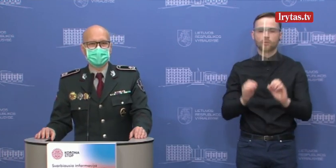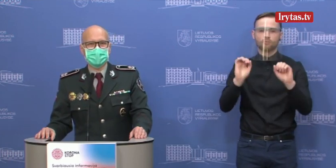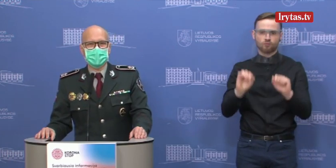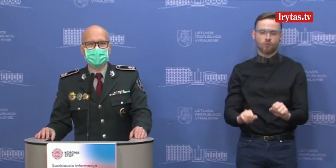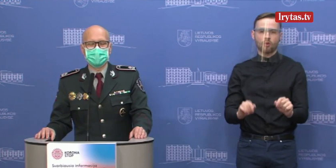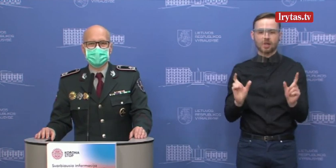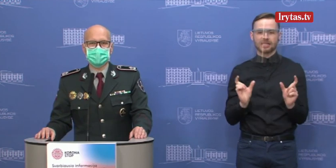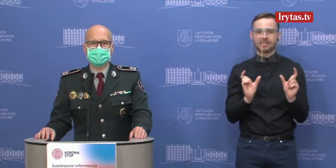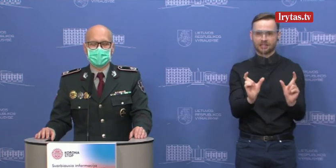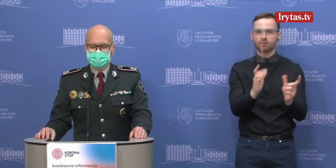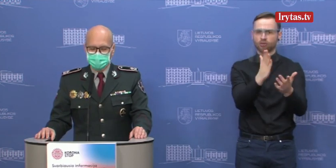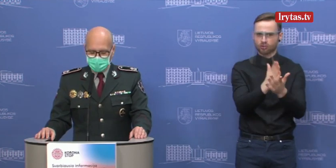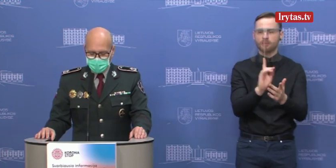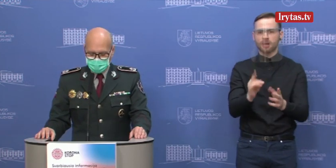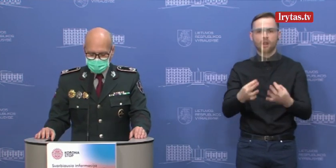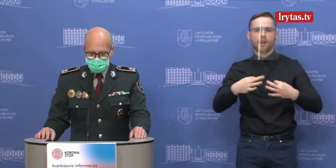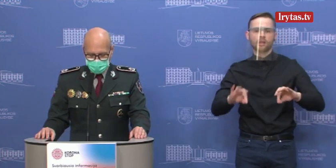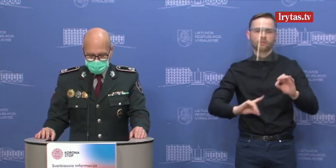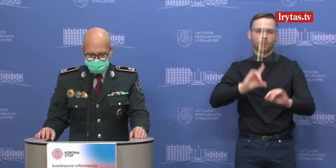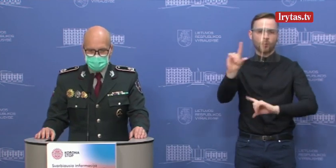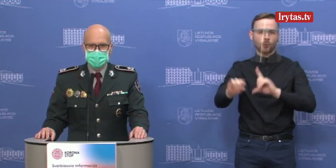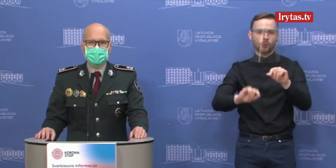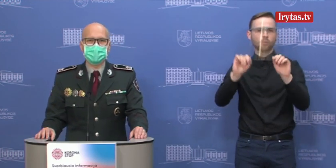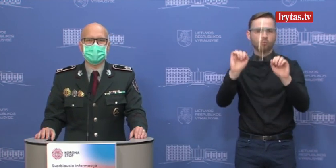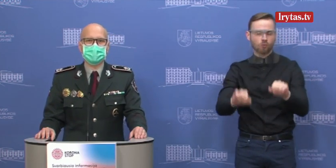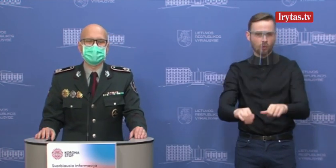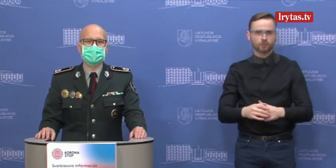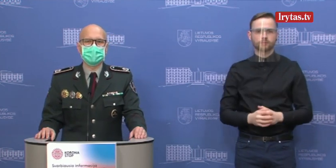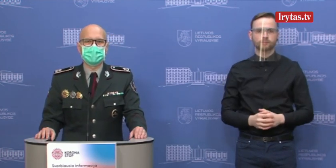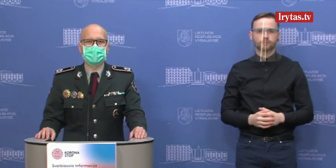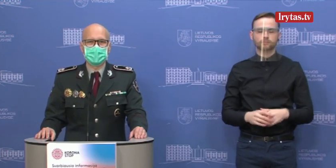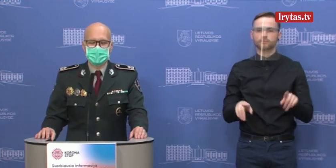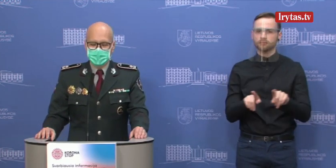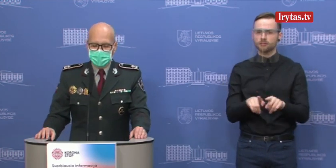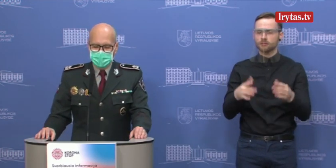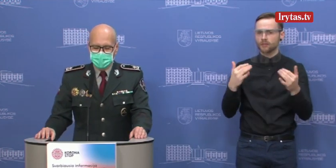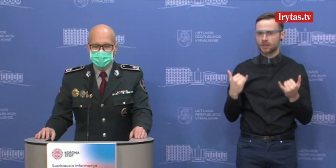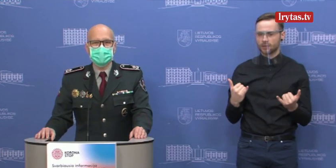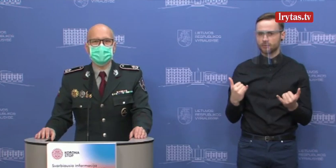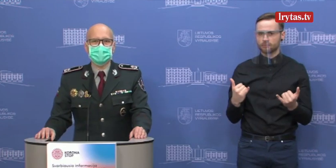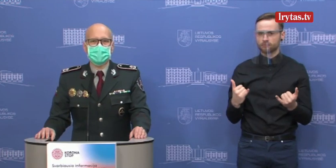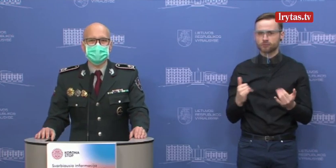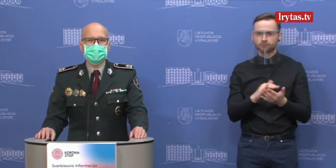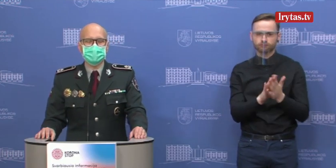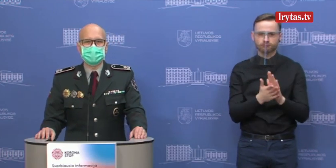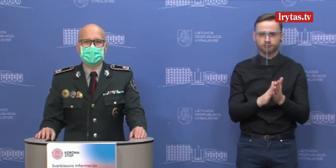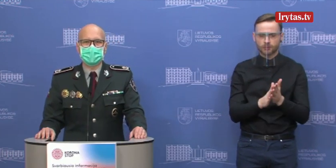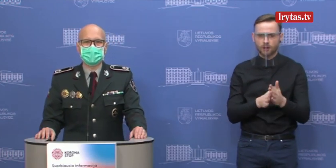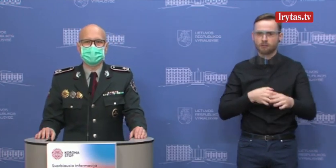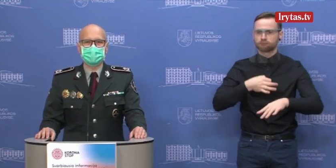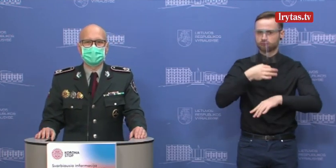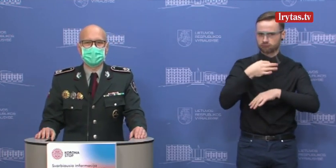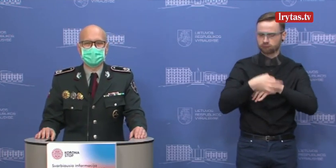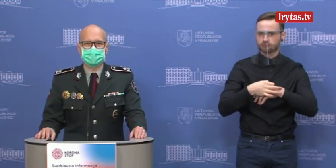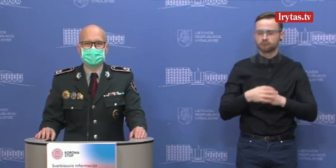judėjimo karantino sąlygomis erdvę mūsų šalių teritorijoje. Tai mes labai atsakingai ruošiamės šiam žingsniui.